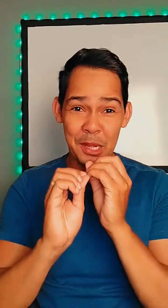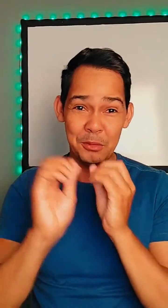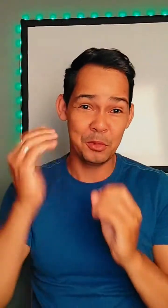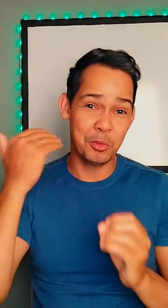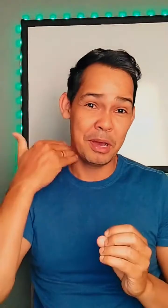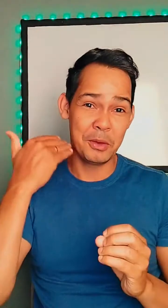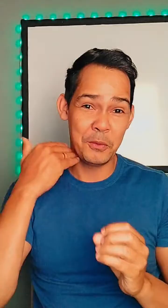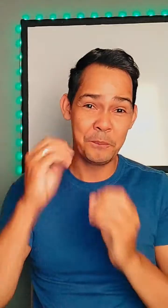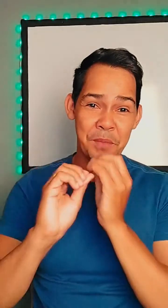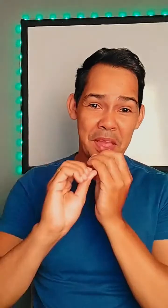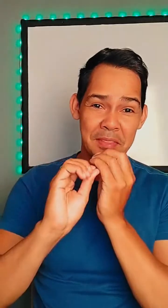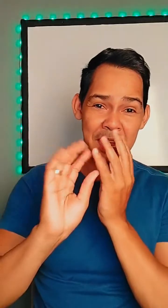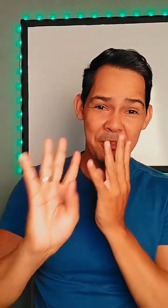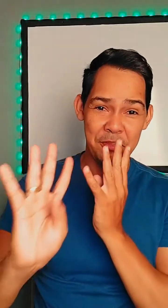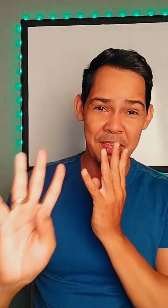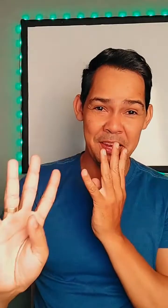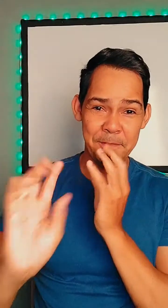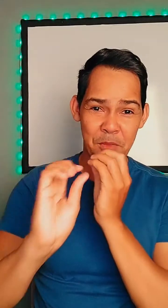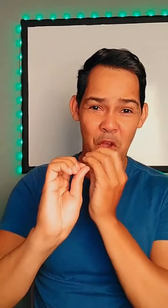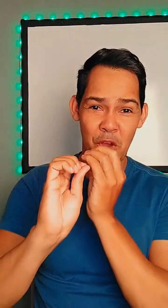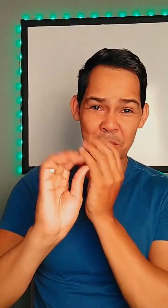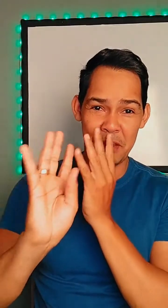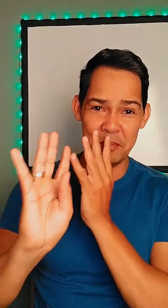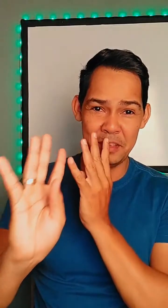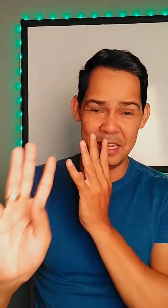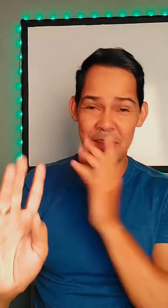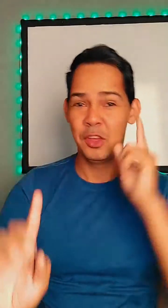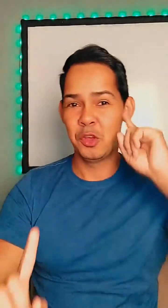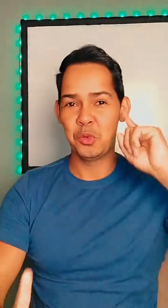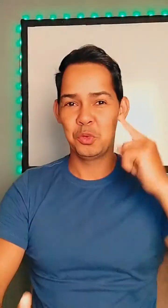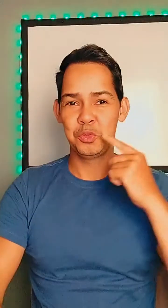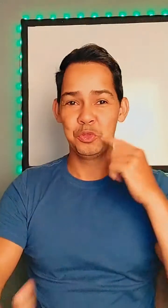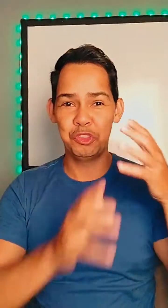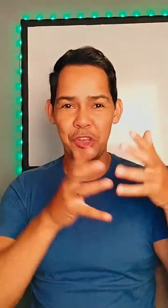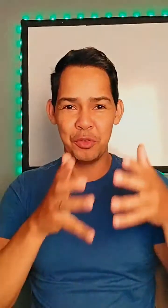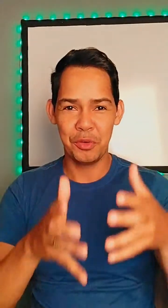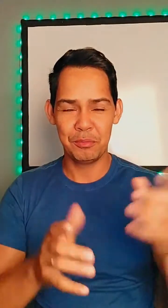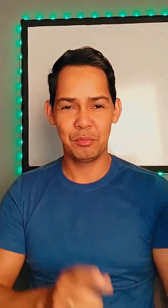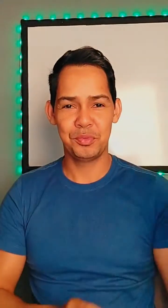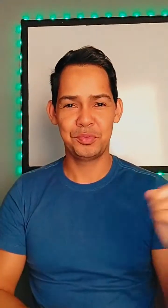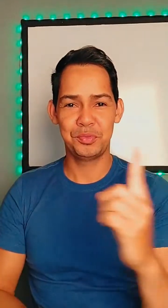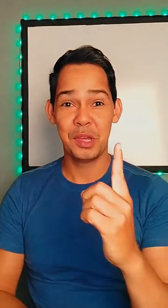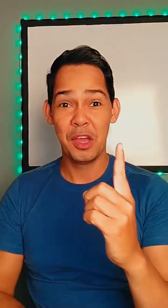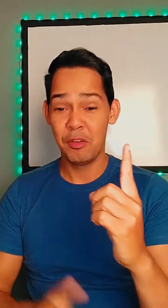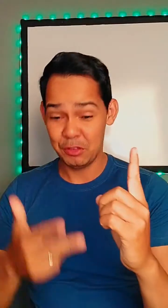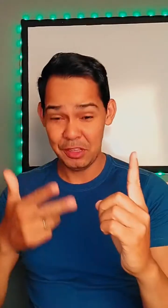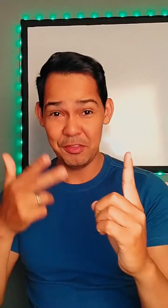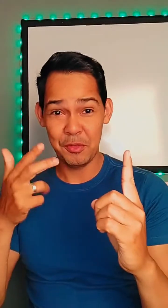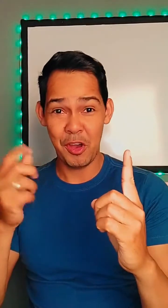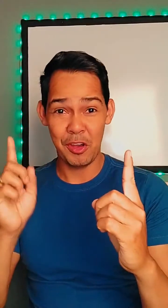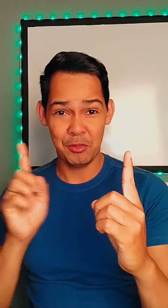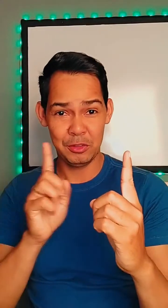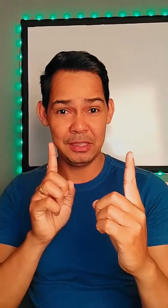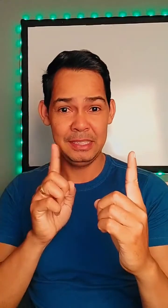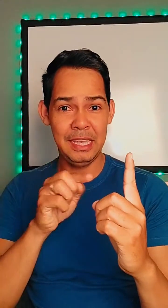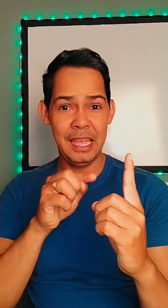no banco, tá na fila, ó, tá na fila, o surdo chegou. Você viu, ó, você... Ih,